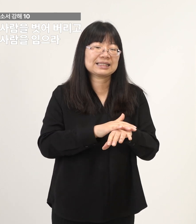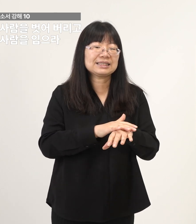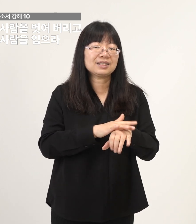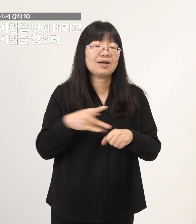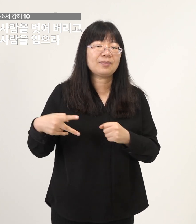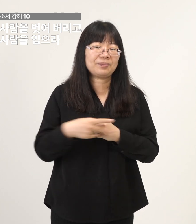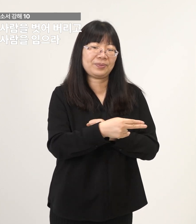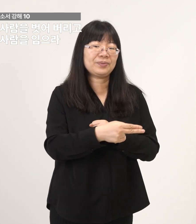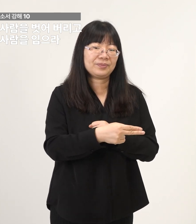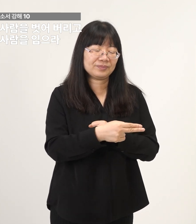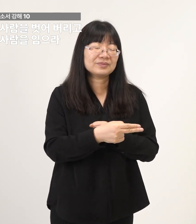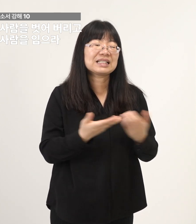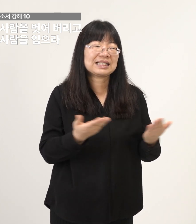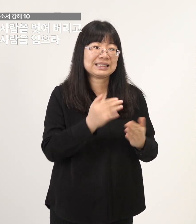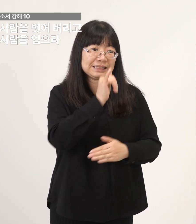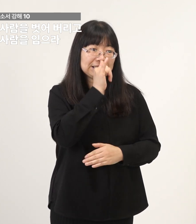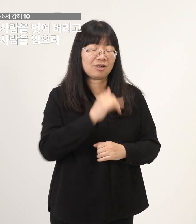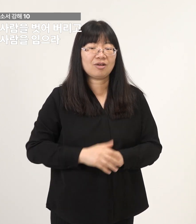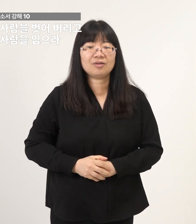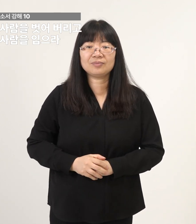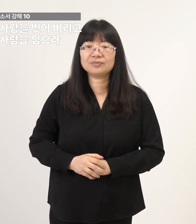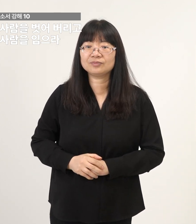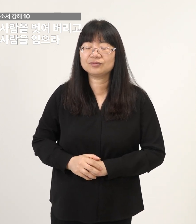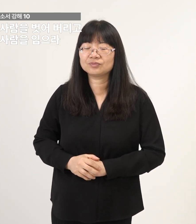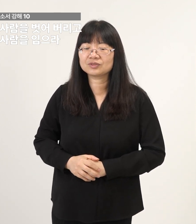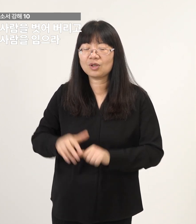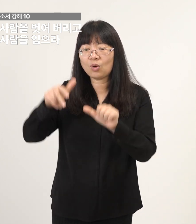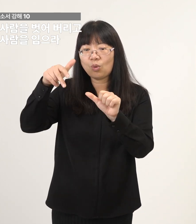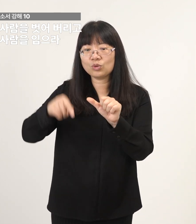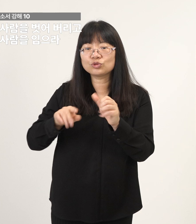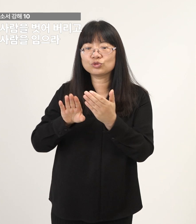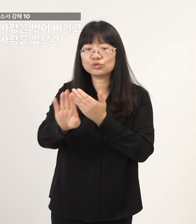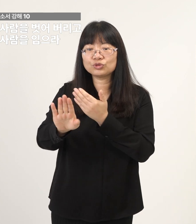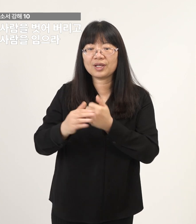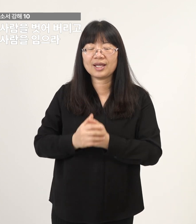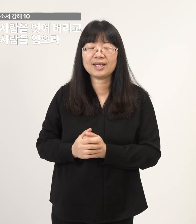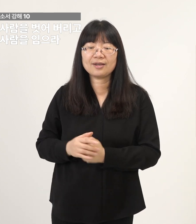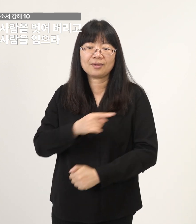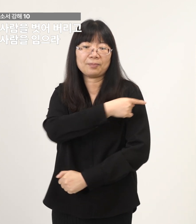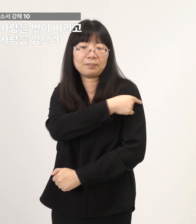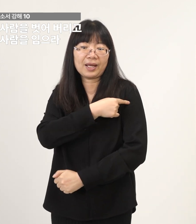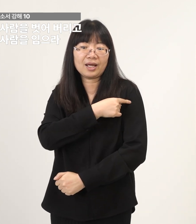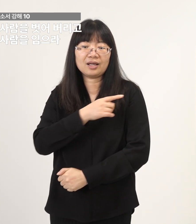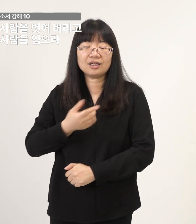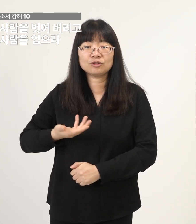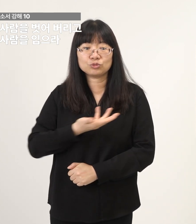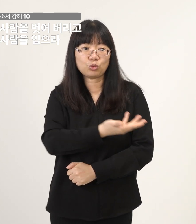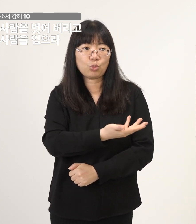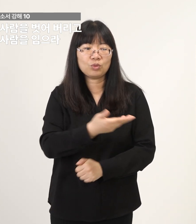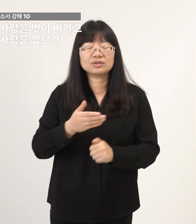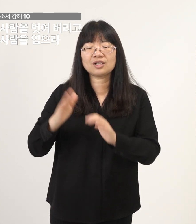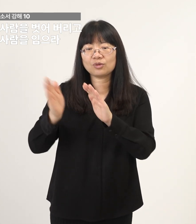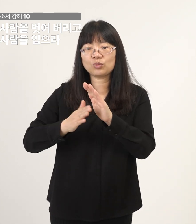끝나면 이제 이 짝대기 하나를 달아주면 그때서야 제대로 군인이 되는 거예요.